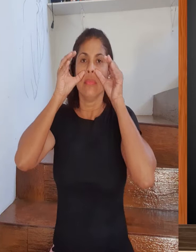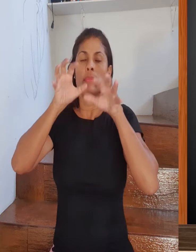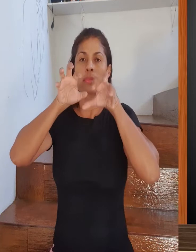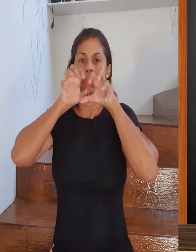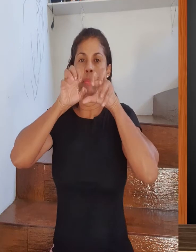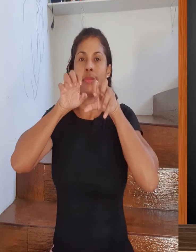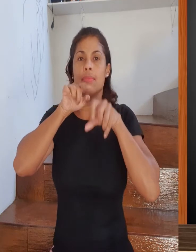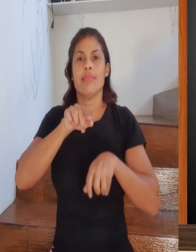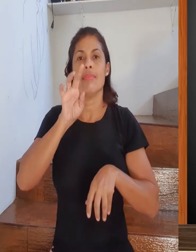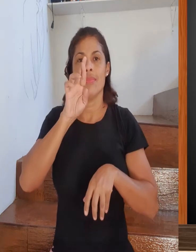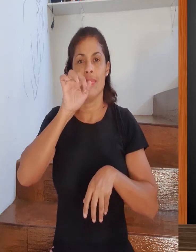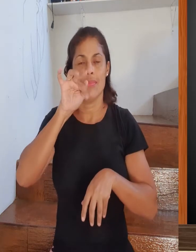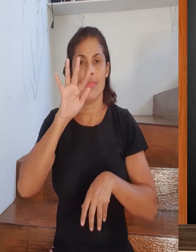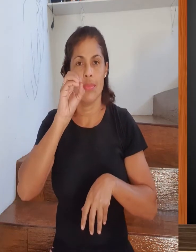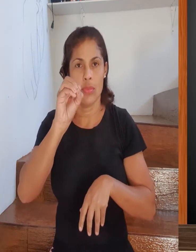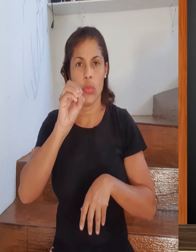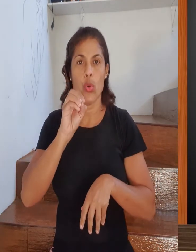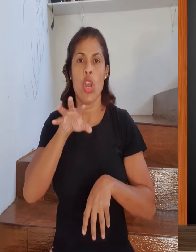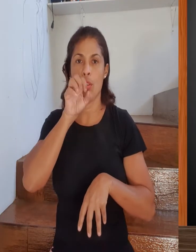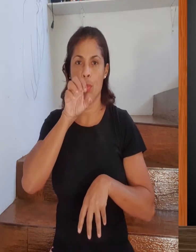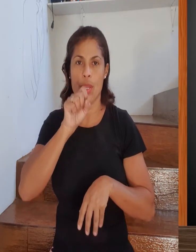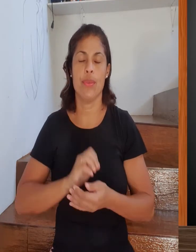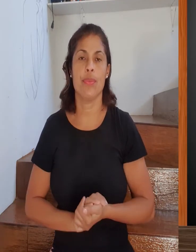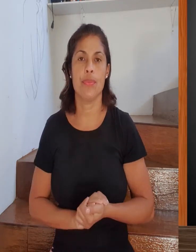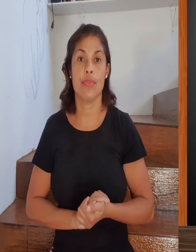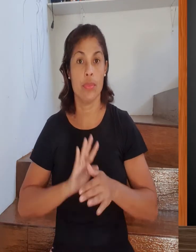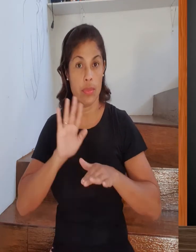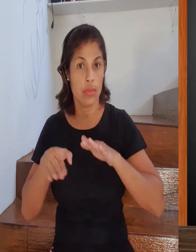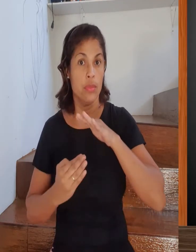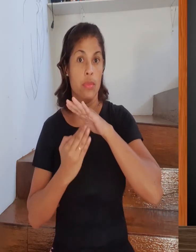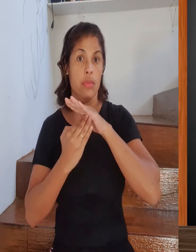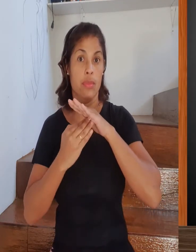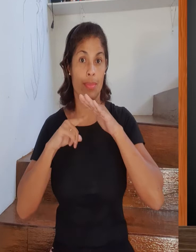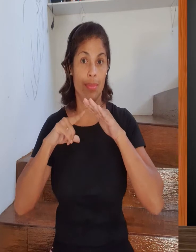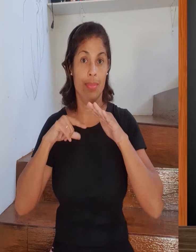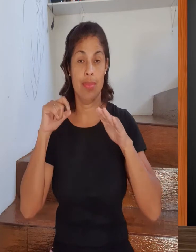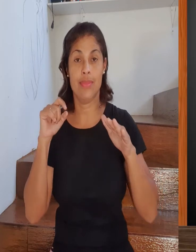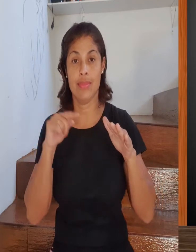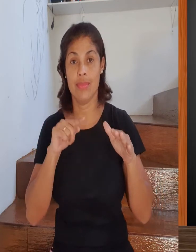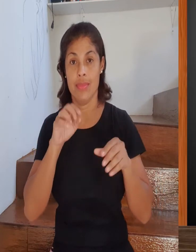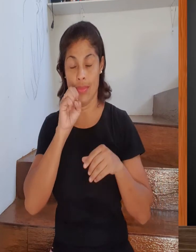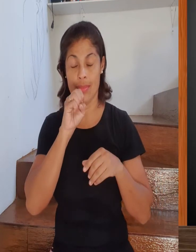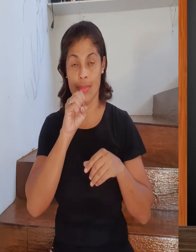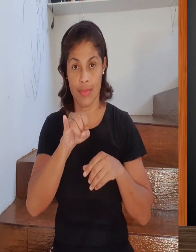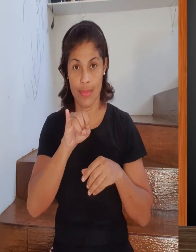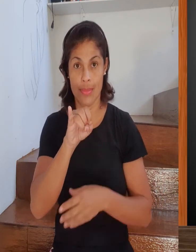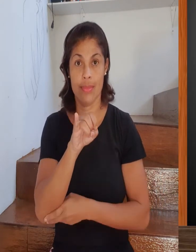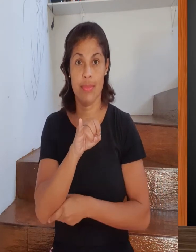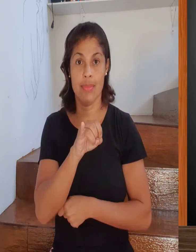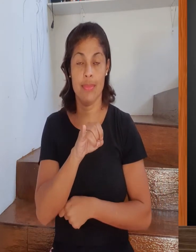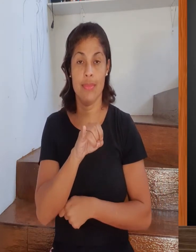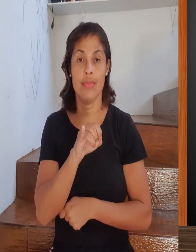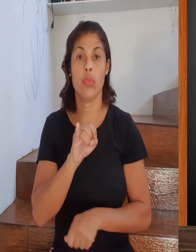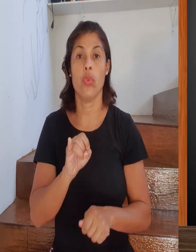acontece através do trato respiratório. Uma importante limitação da absorção de substâncias pelo